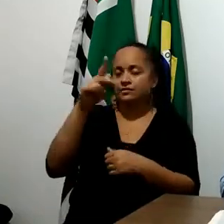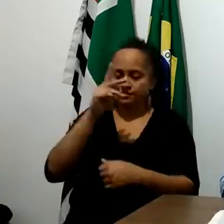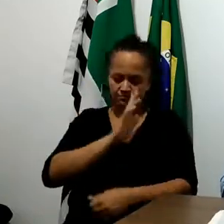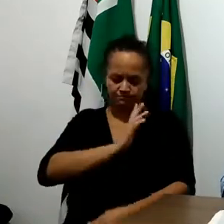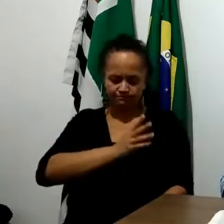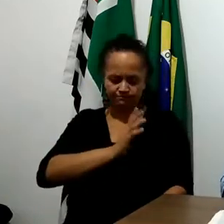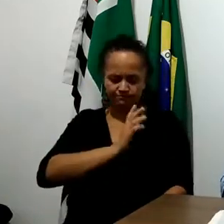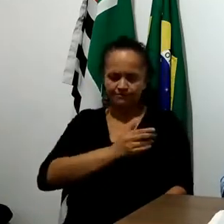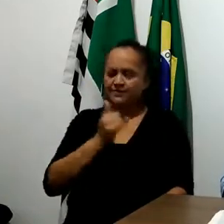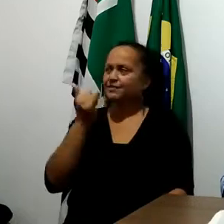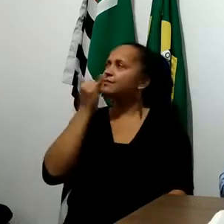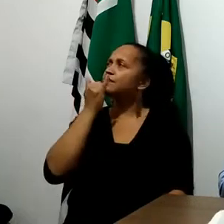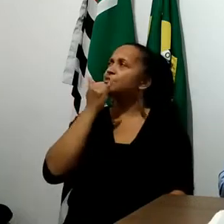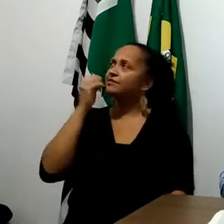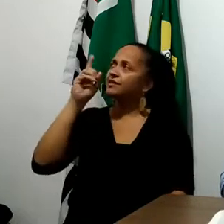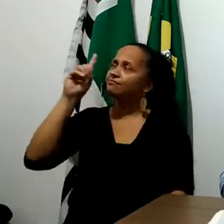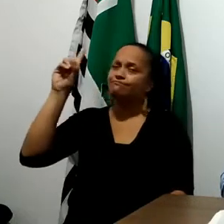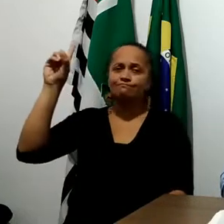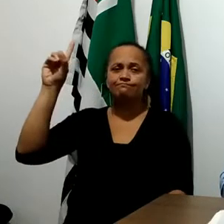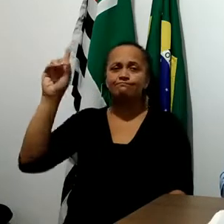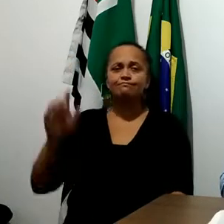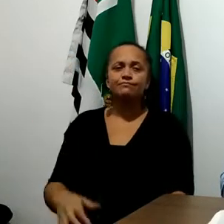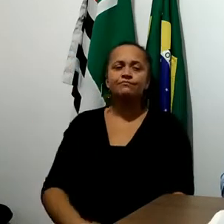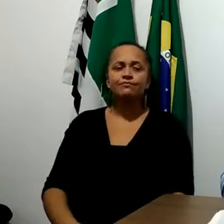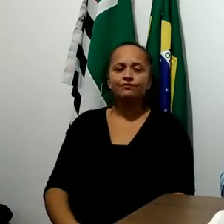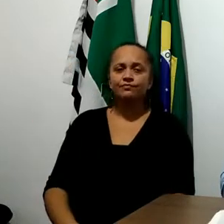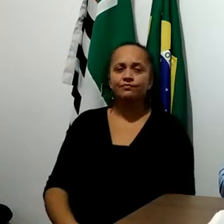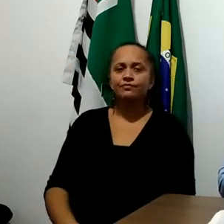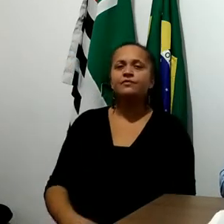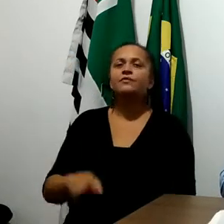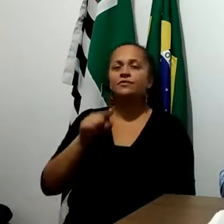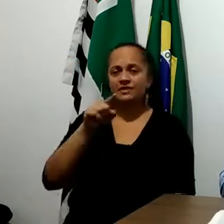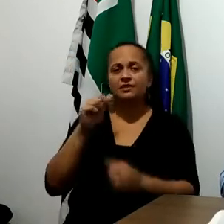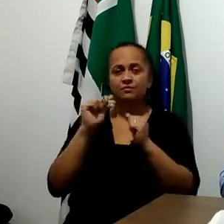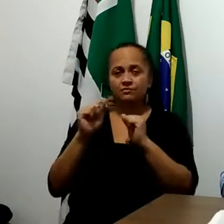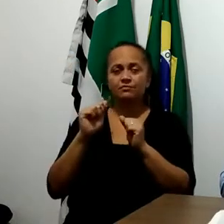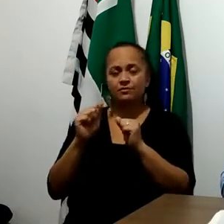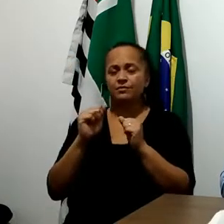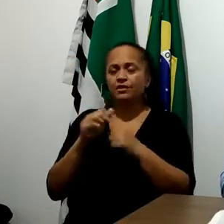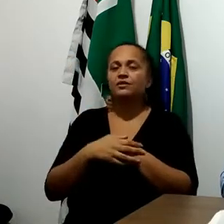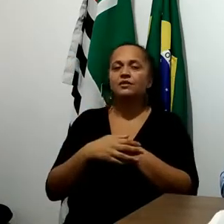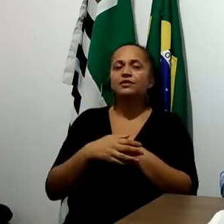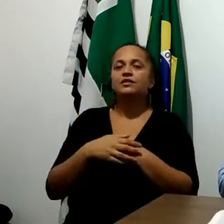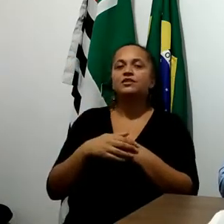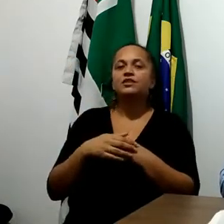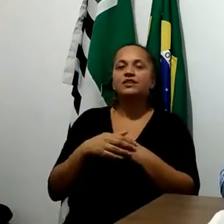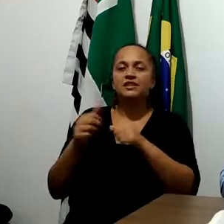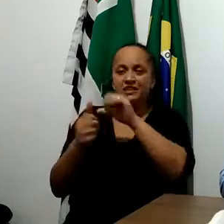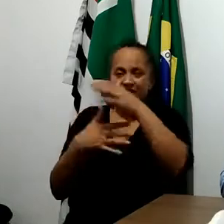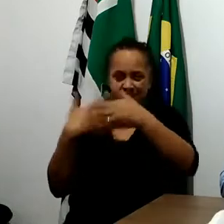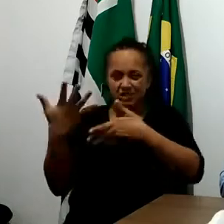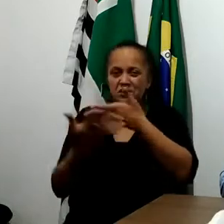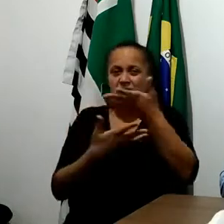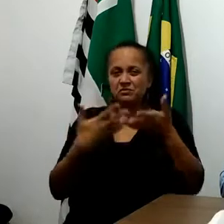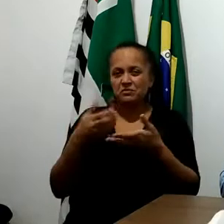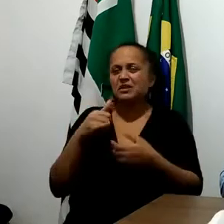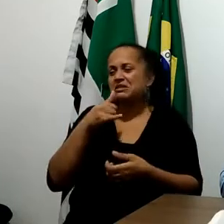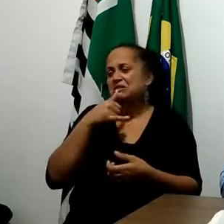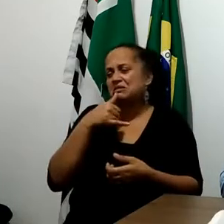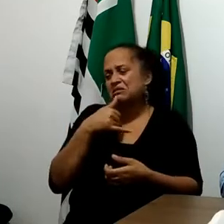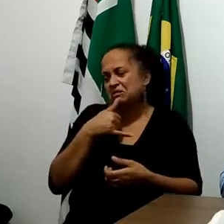coração. Aleluia. Afligi-vos, lamentai e chorai. Converta-se o vosso riso em pranto e a vossa alegria